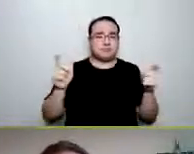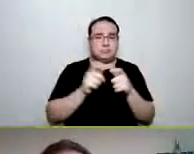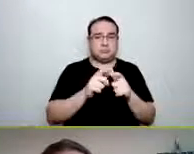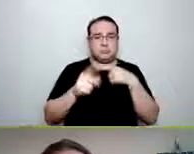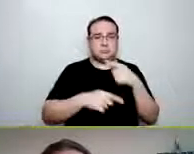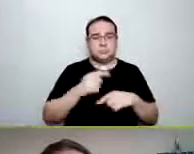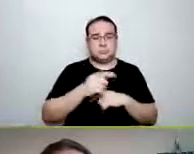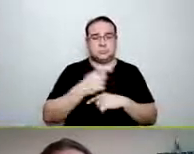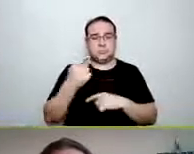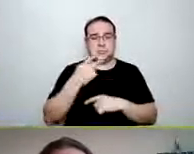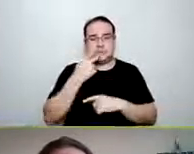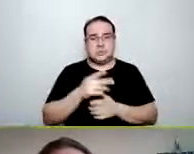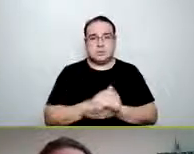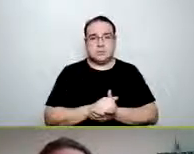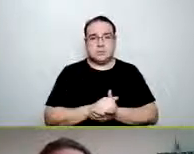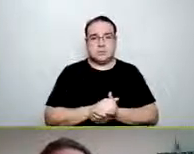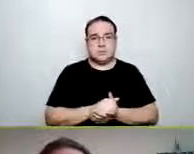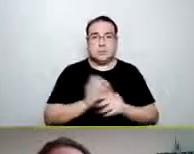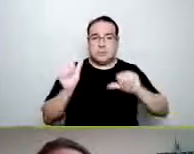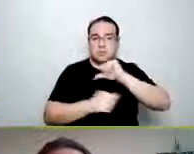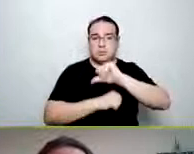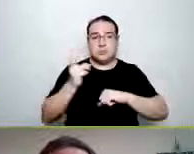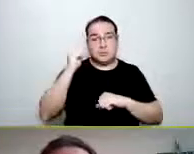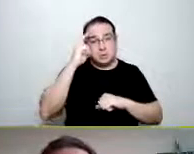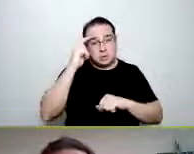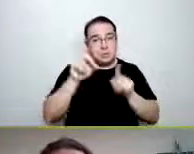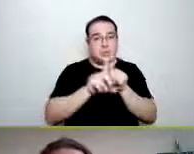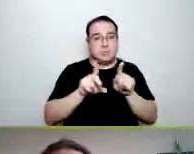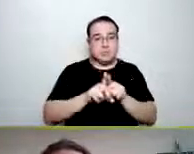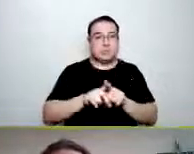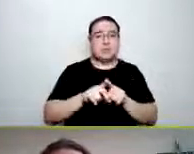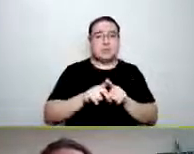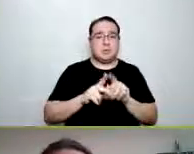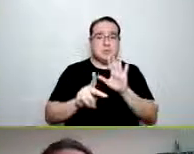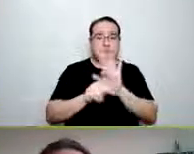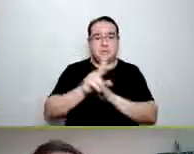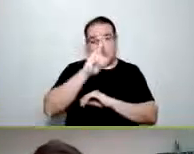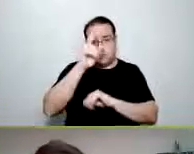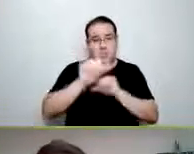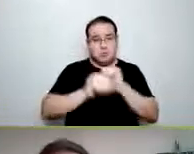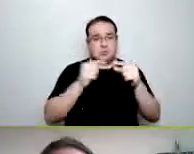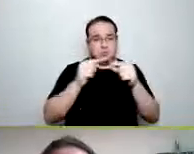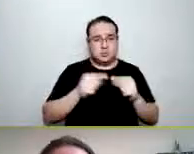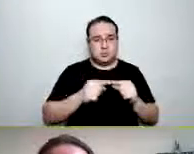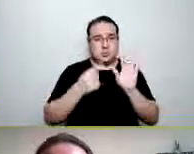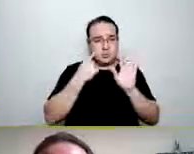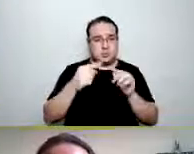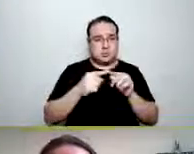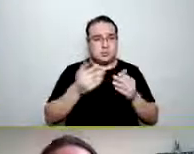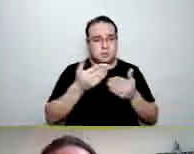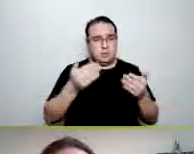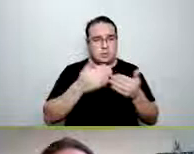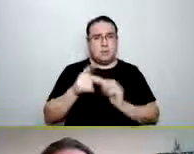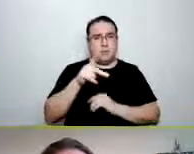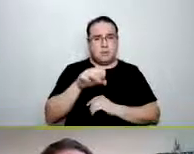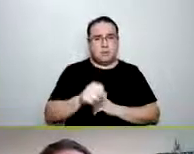normalmente abandonar a sua língua. Mudanças culturais e ambientais drásticas, né, onde se perde o habitat, também se perdem os povos